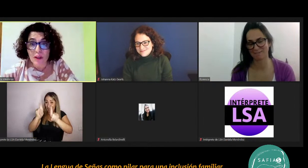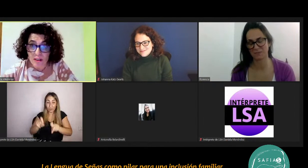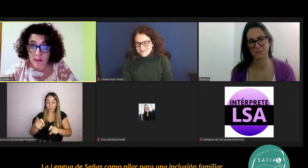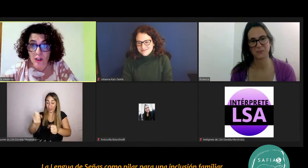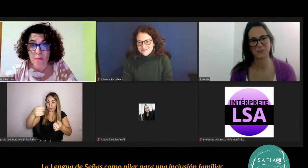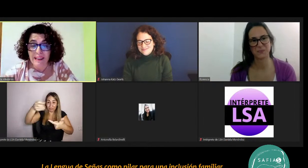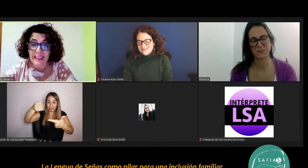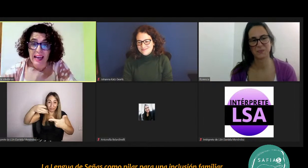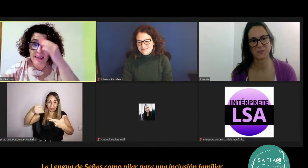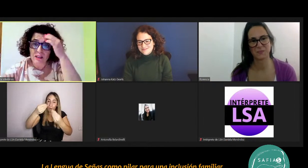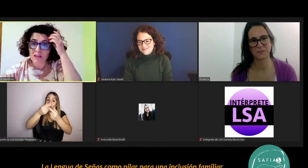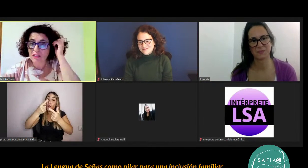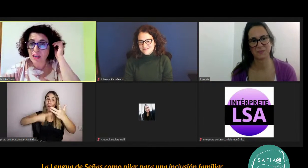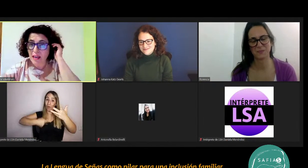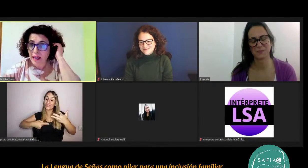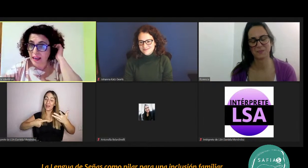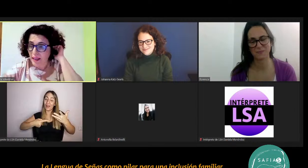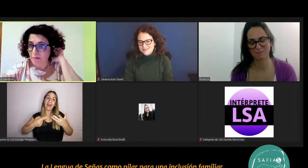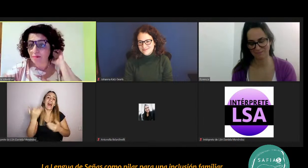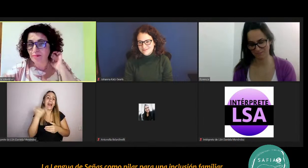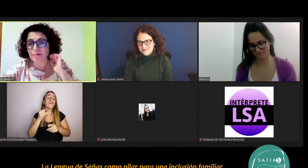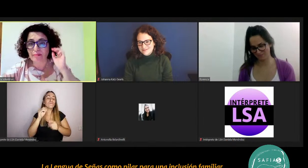algunos de los otros comentarios.